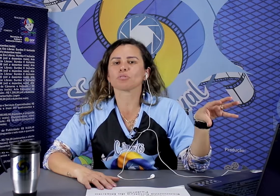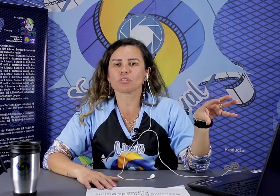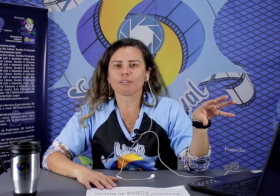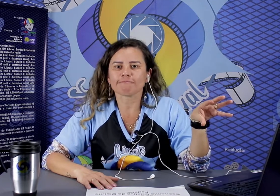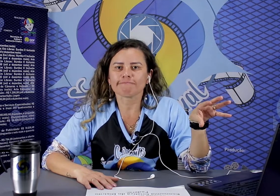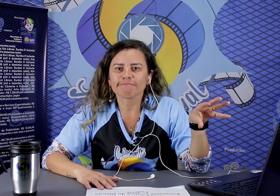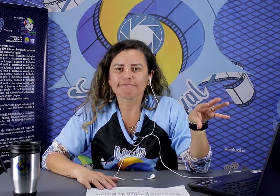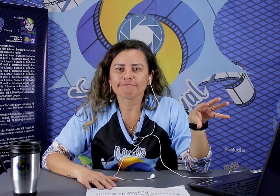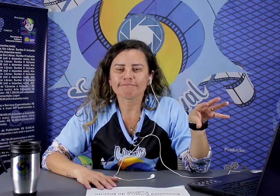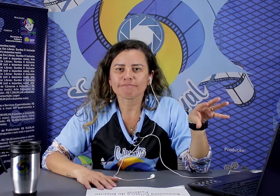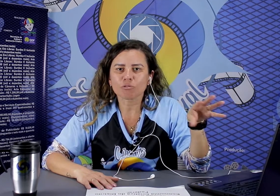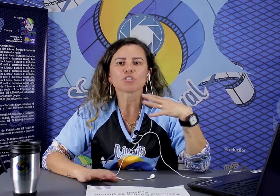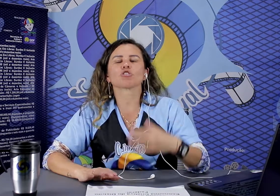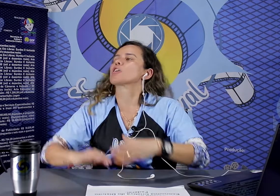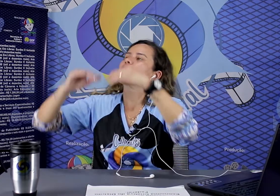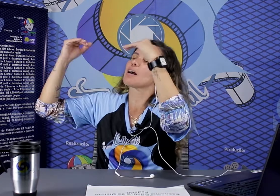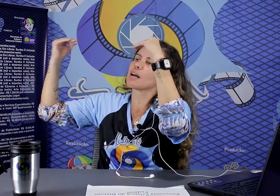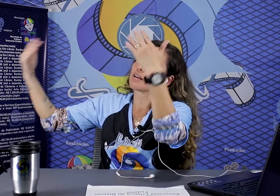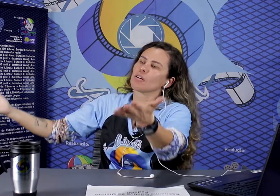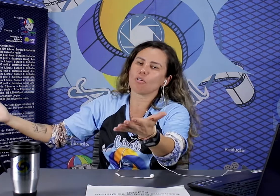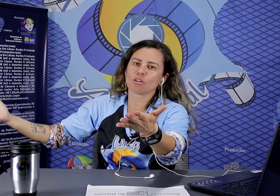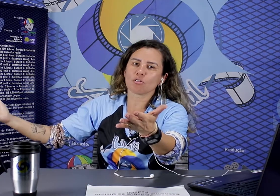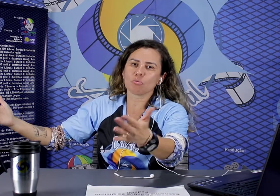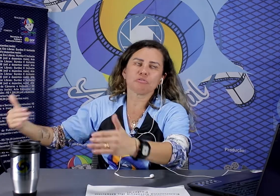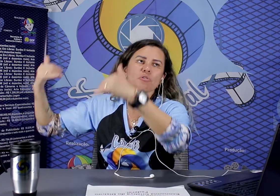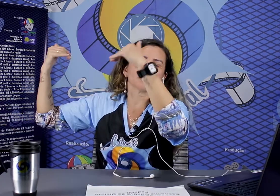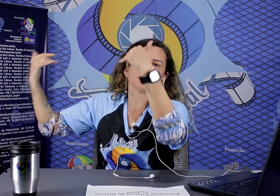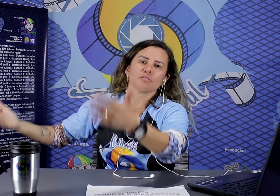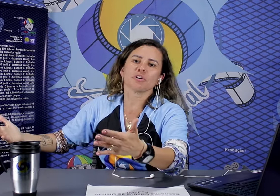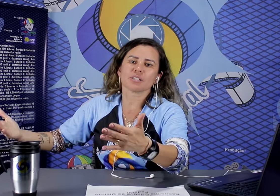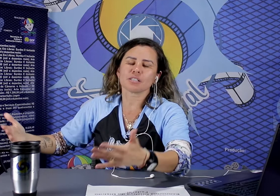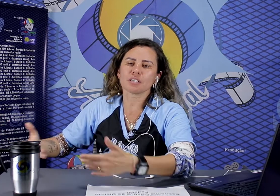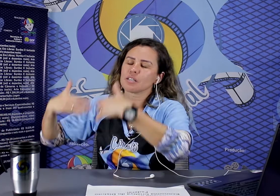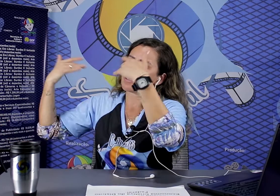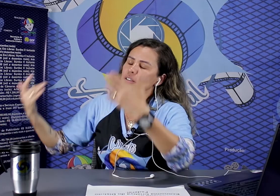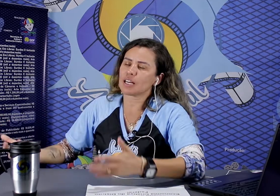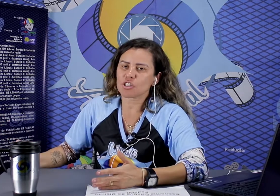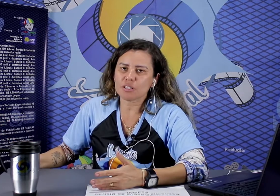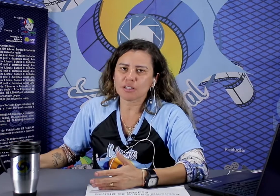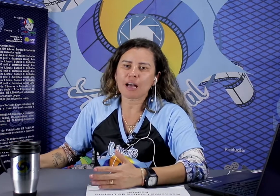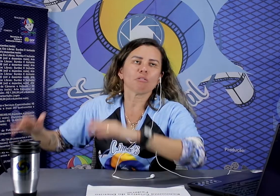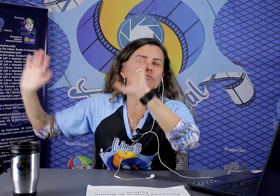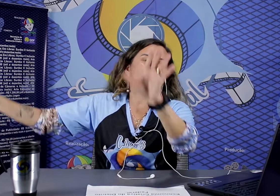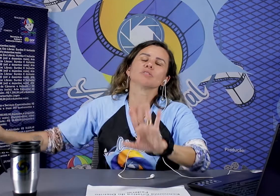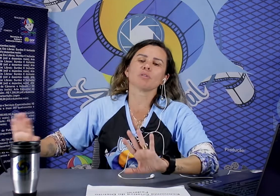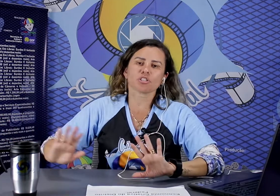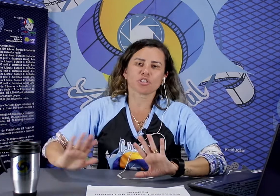produção. Não é só chegar, olha como foi assim, na tinta tal, e o artista é